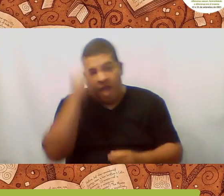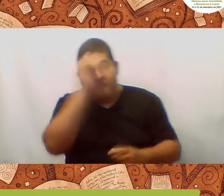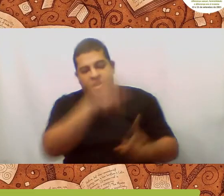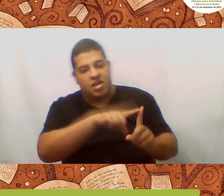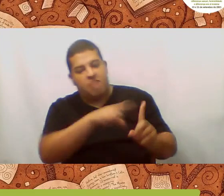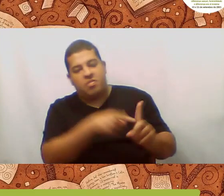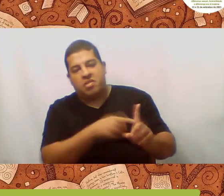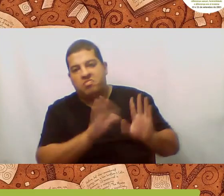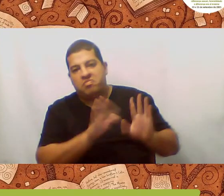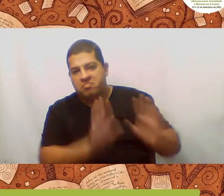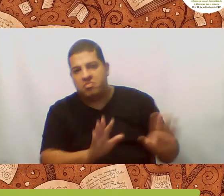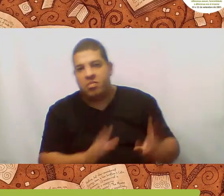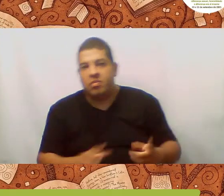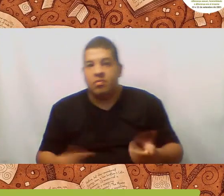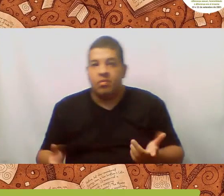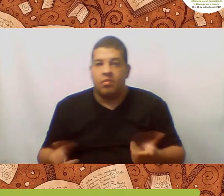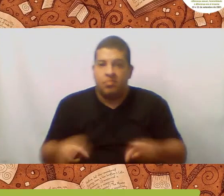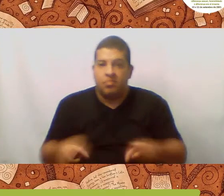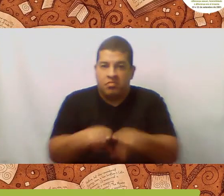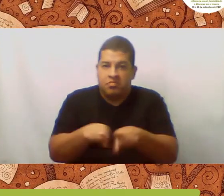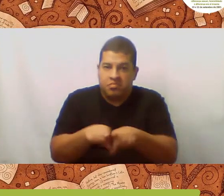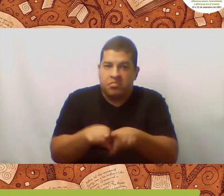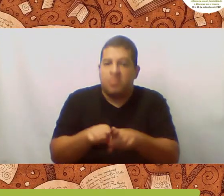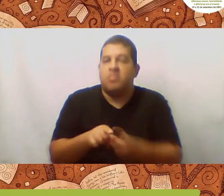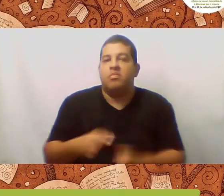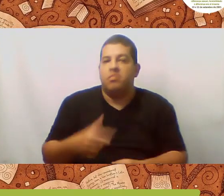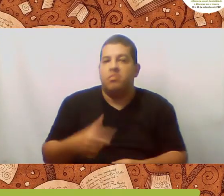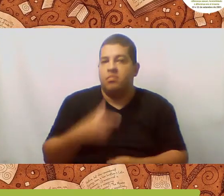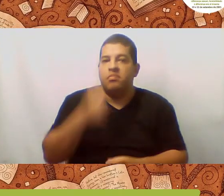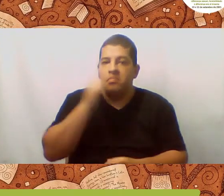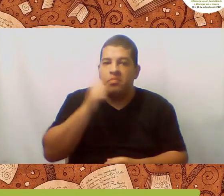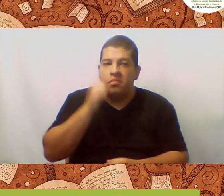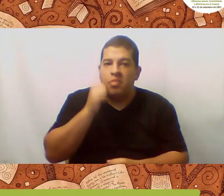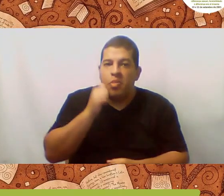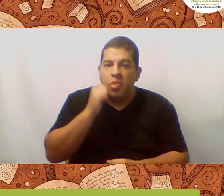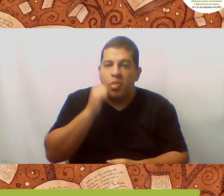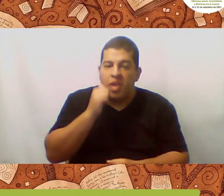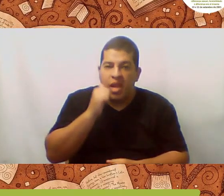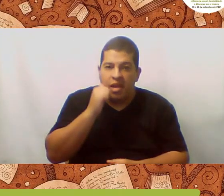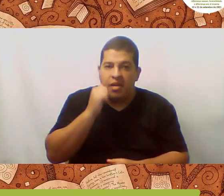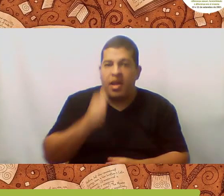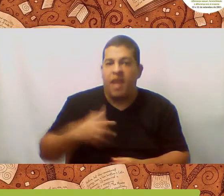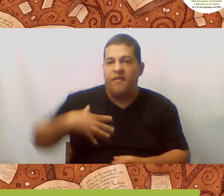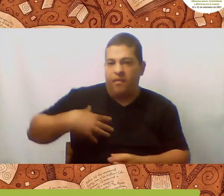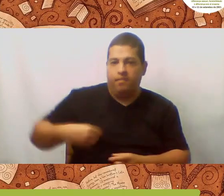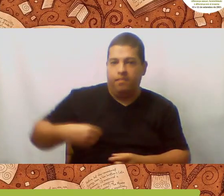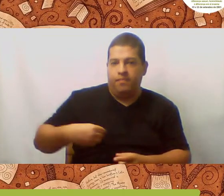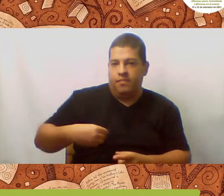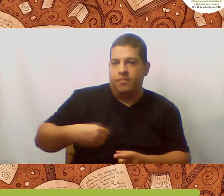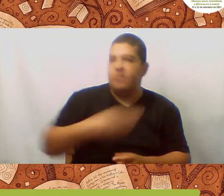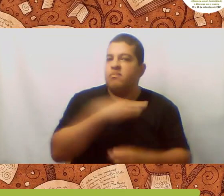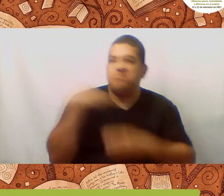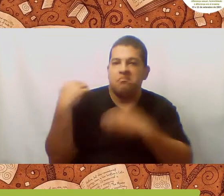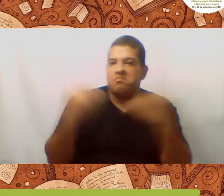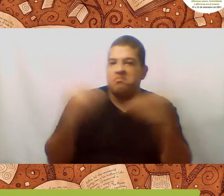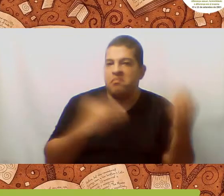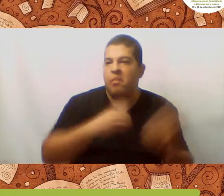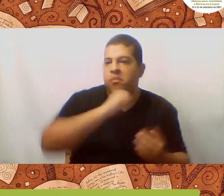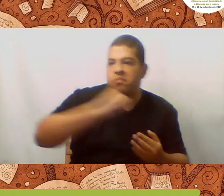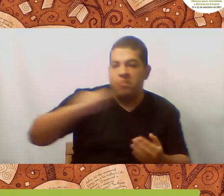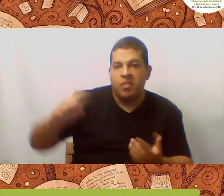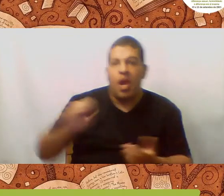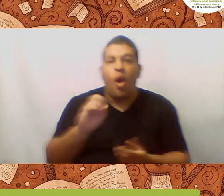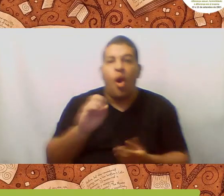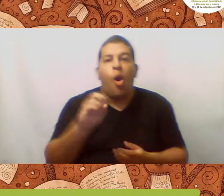infanticida, que matava os seus filhos ou deixava eles abandonados nas portas das casas dos outros ou